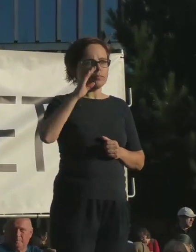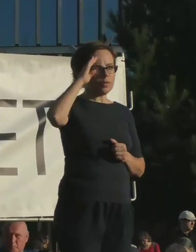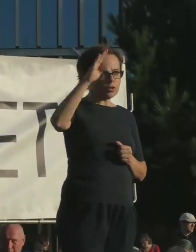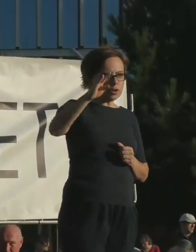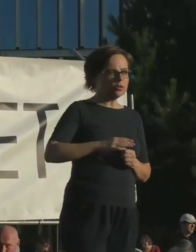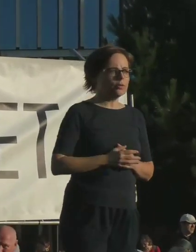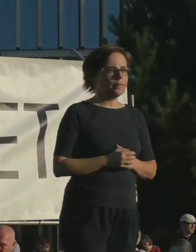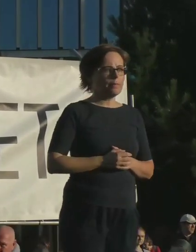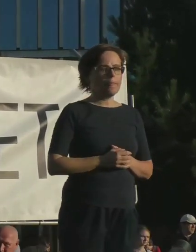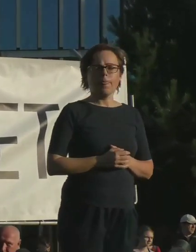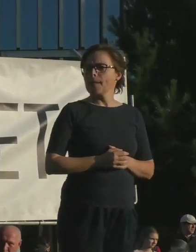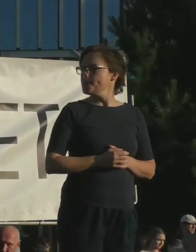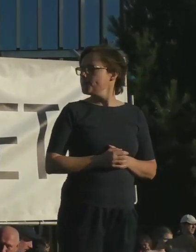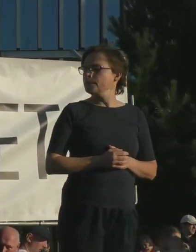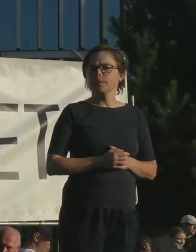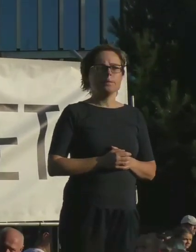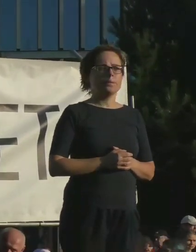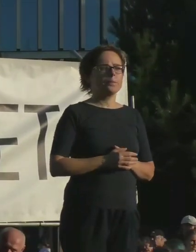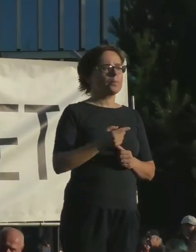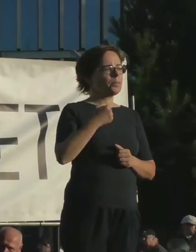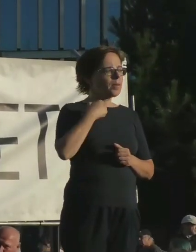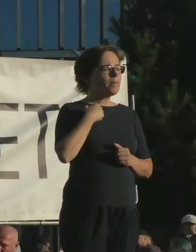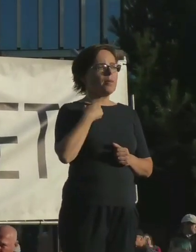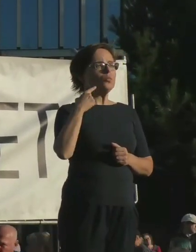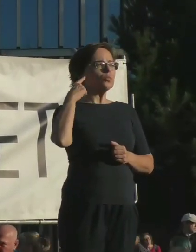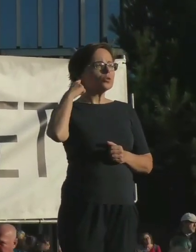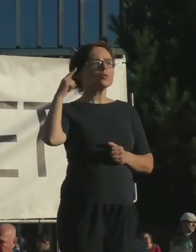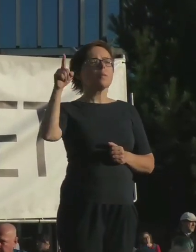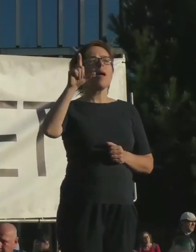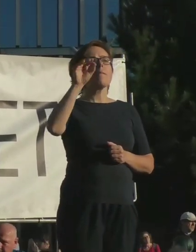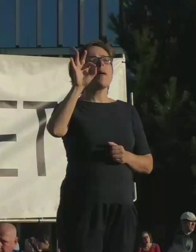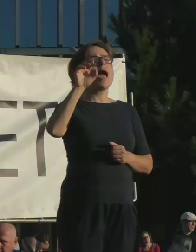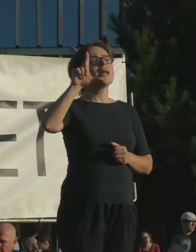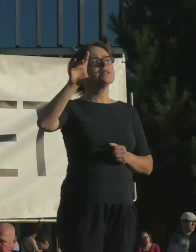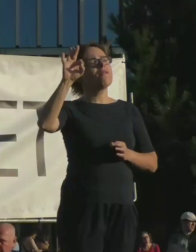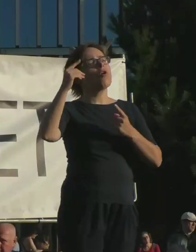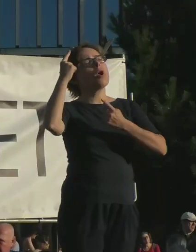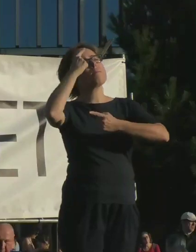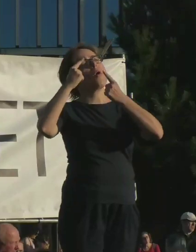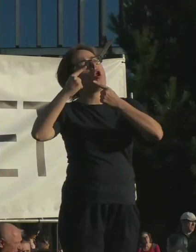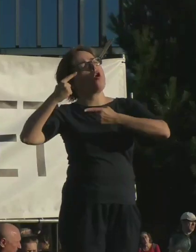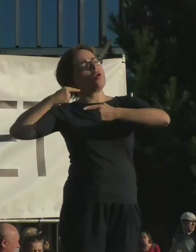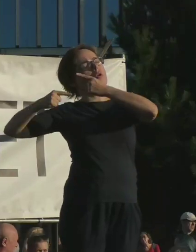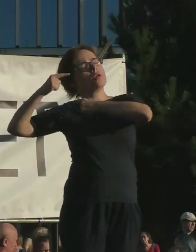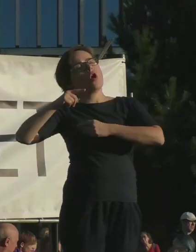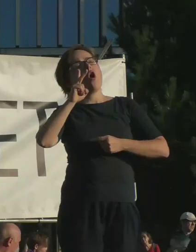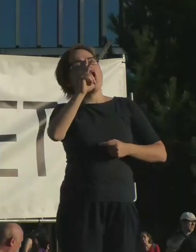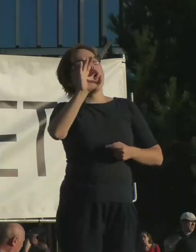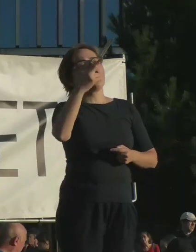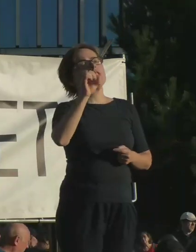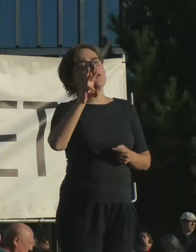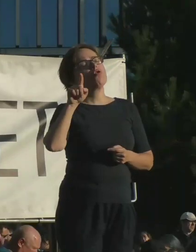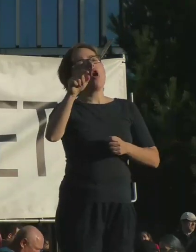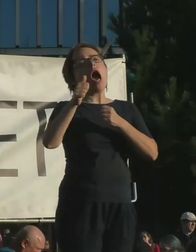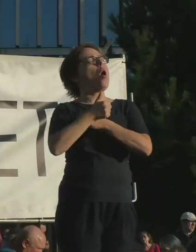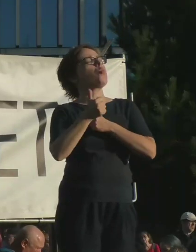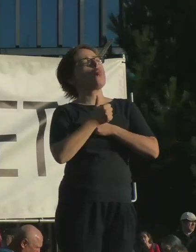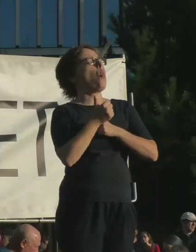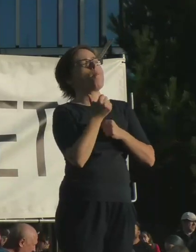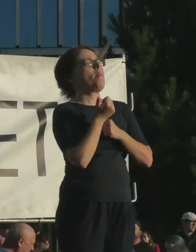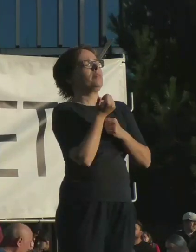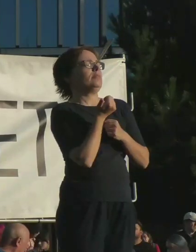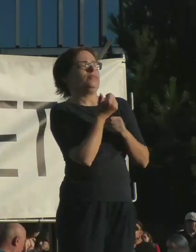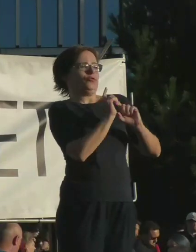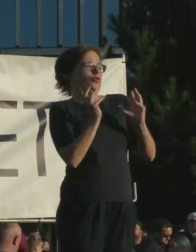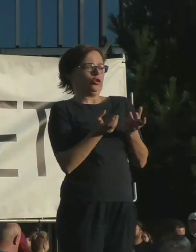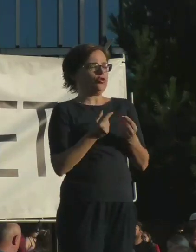Cześć. Słyszymy, że PSL jest konserwatywny i to jest argument na wszystko. Przeczytam wam